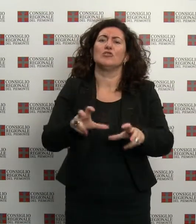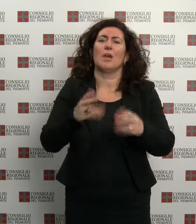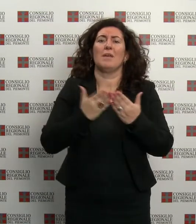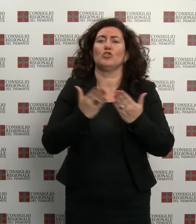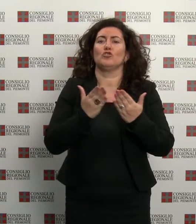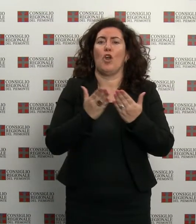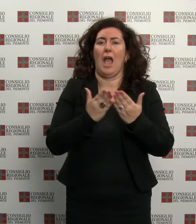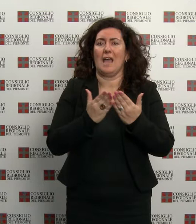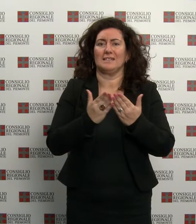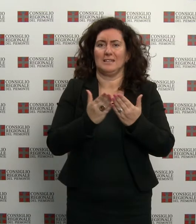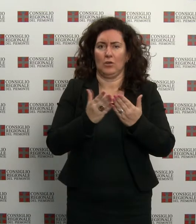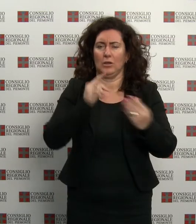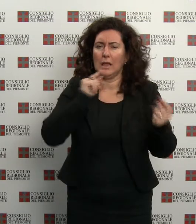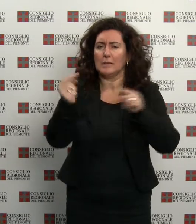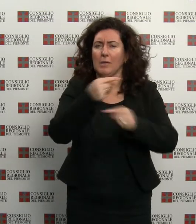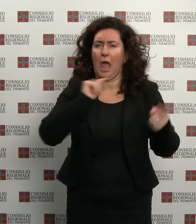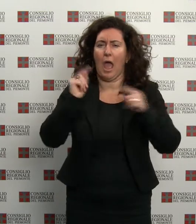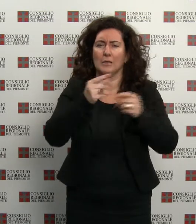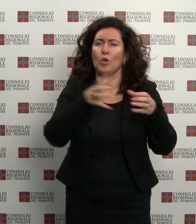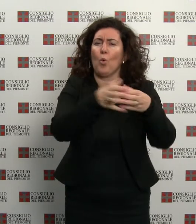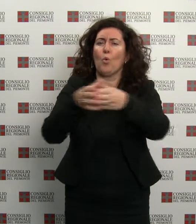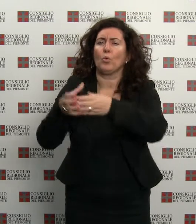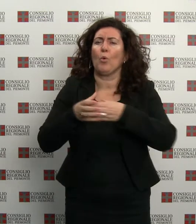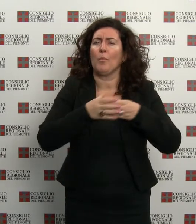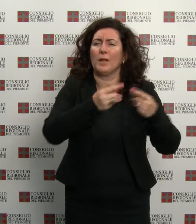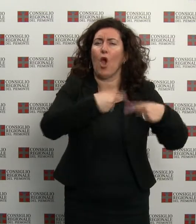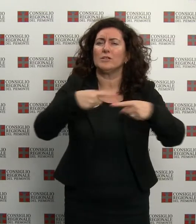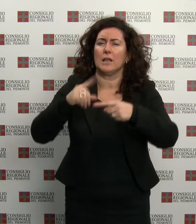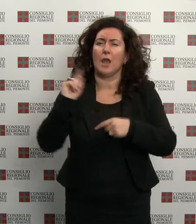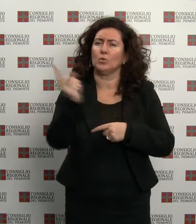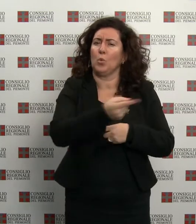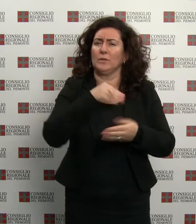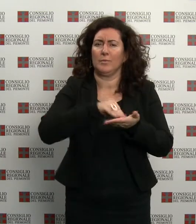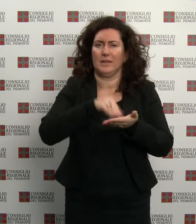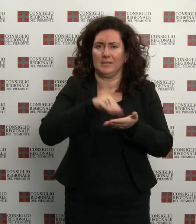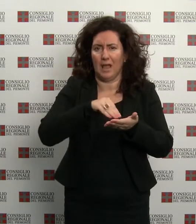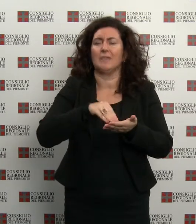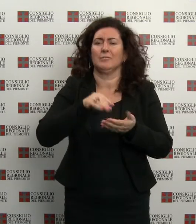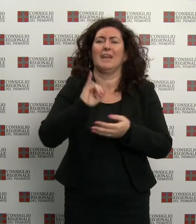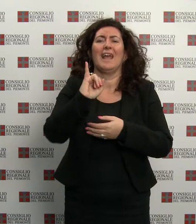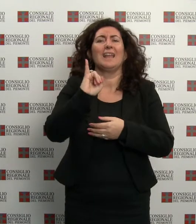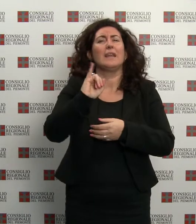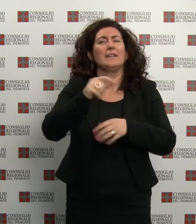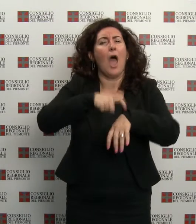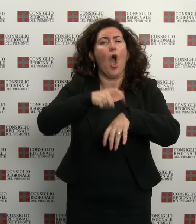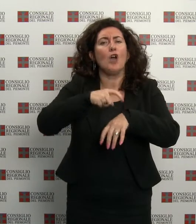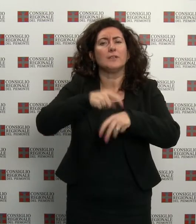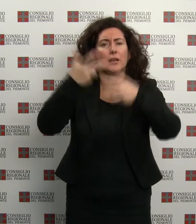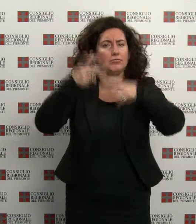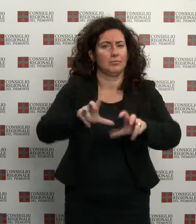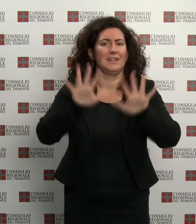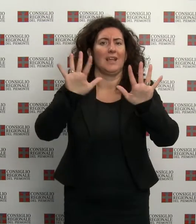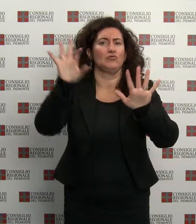ampio dibattito cui hanno partecipato tutti i gruppi consiliari, la legge che riduce del 10% le indennità dei consiglieri.